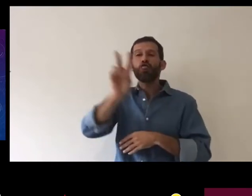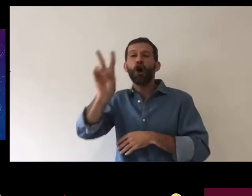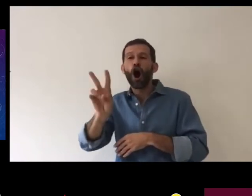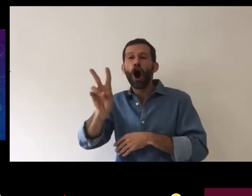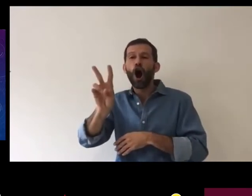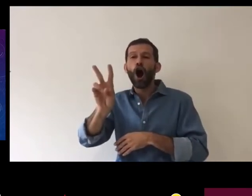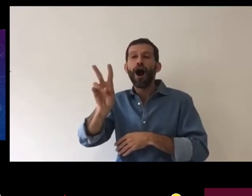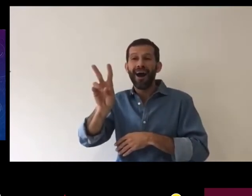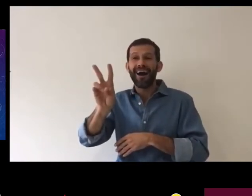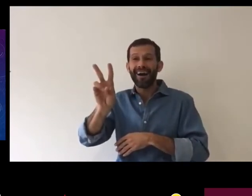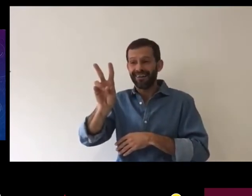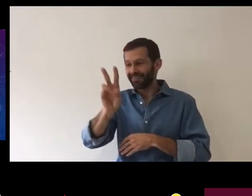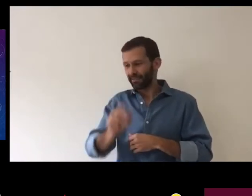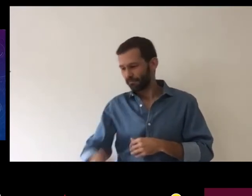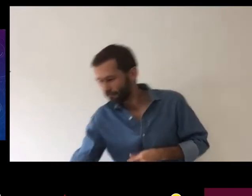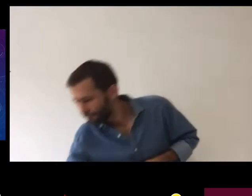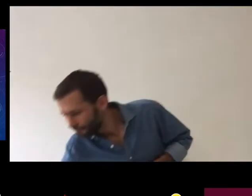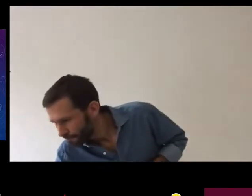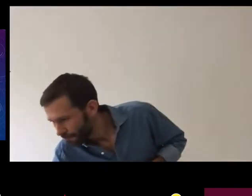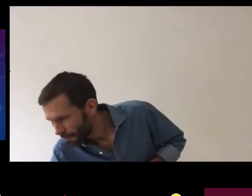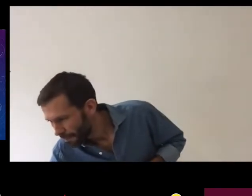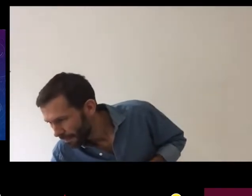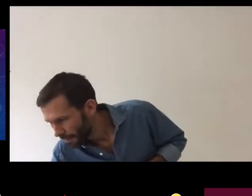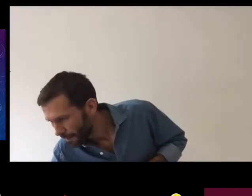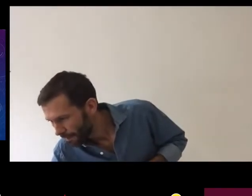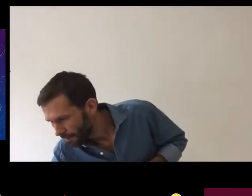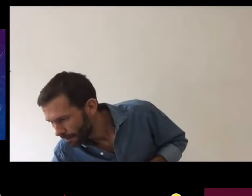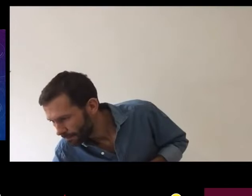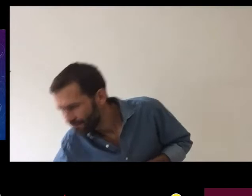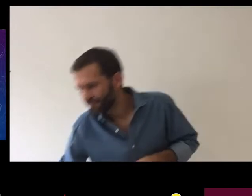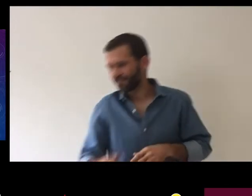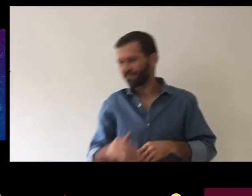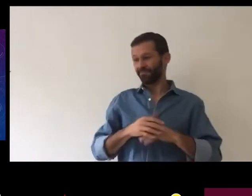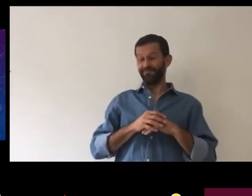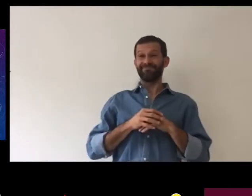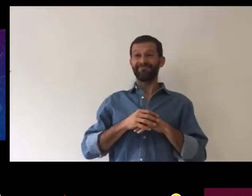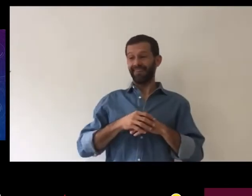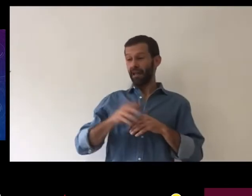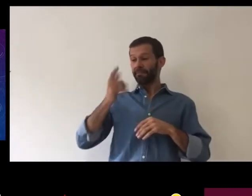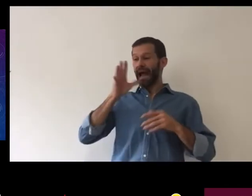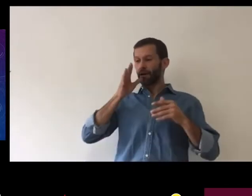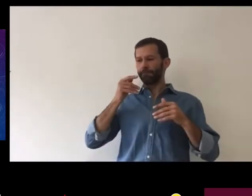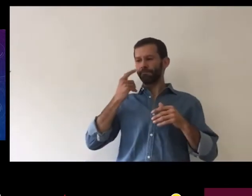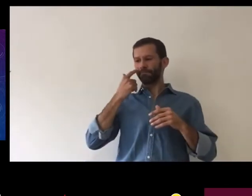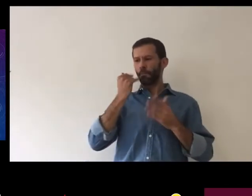de lo que sería un ejemplo del estudio 1 y 2.